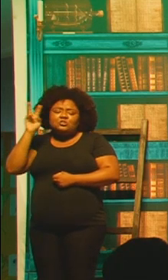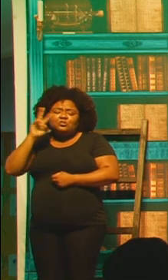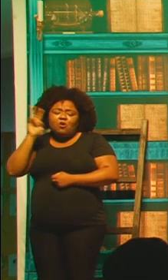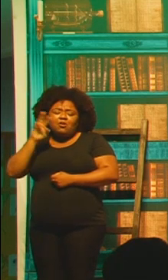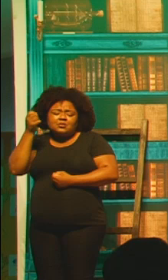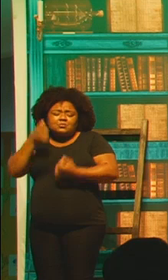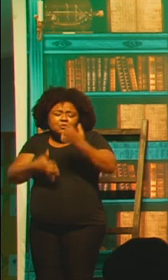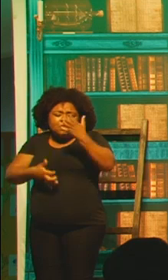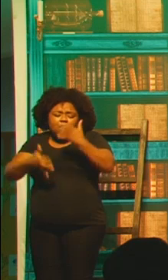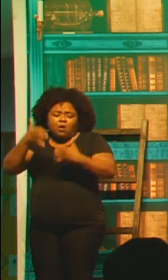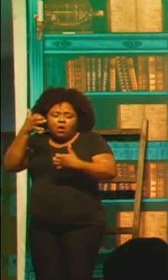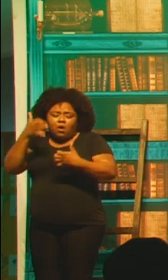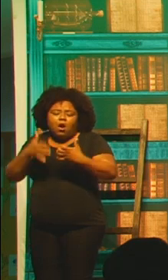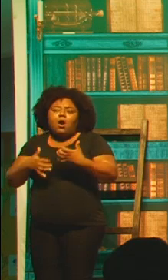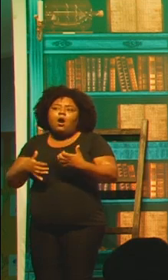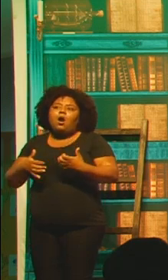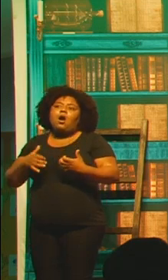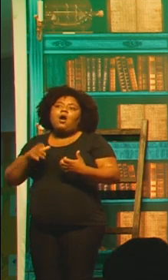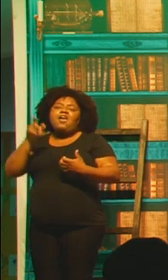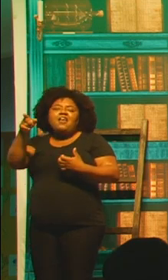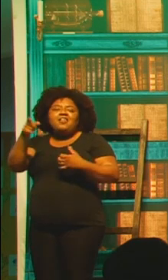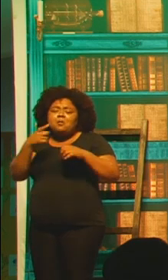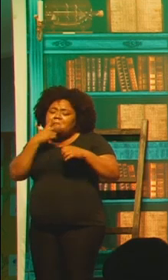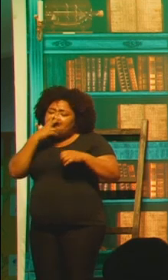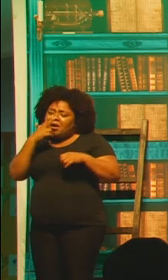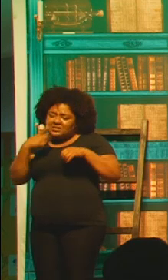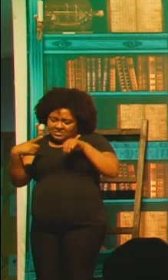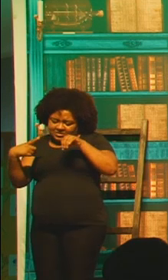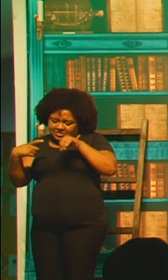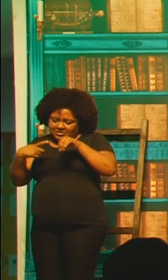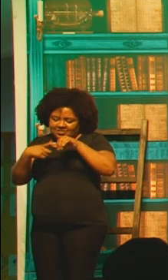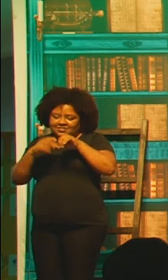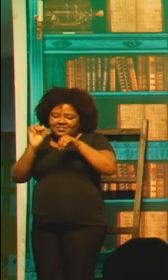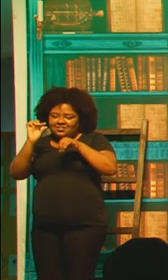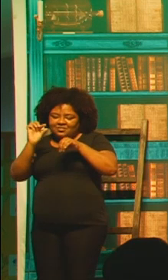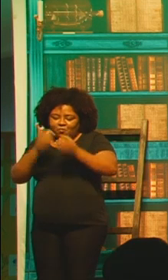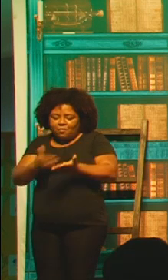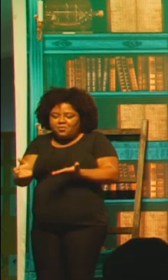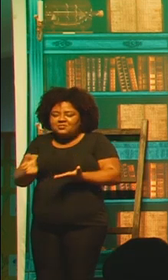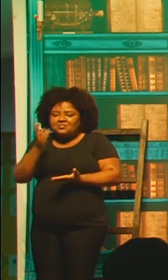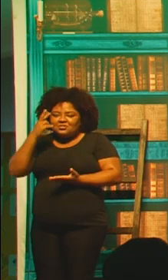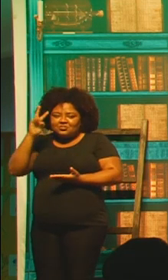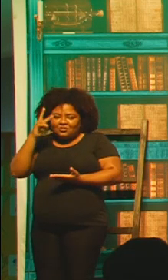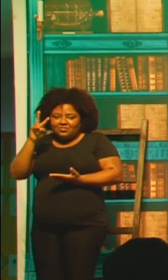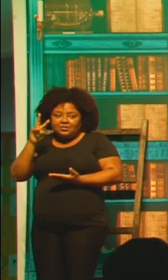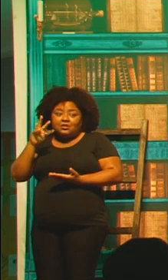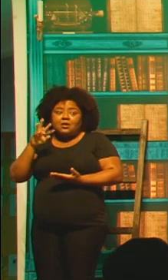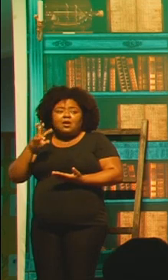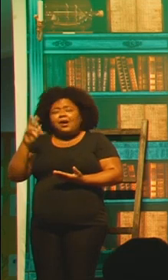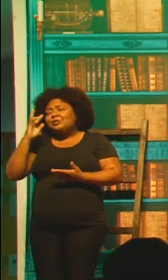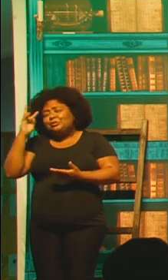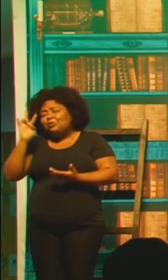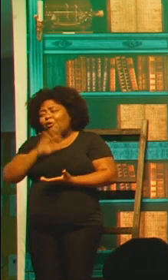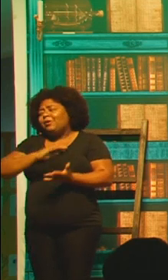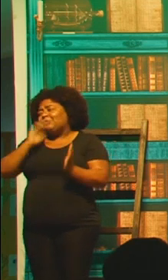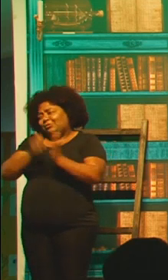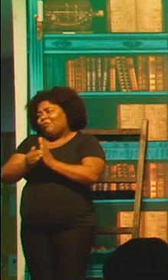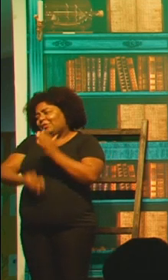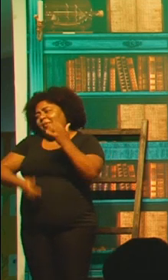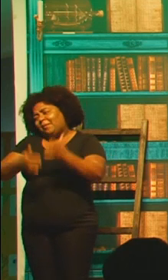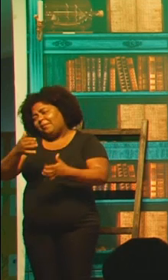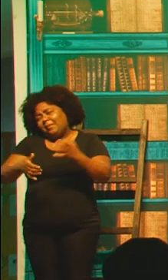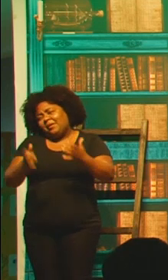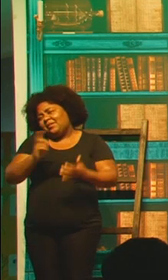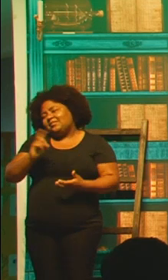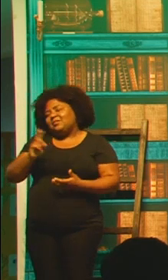origem, né, o embrião da história deste romance, que eu vou contar para vocês, não é spoiler, porque isso eu já falo